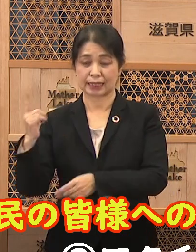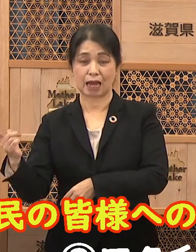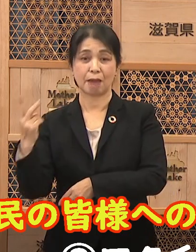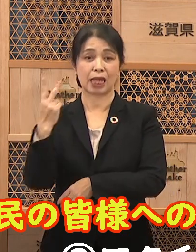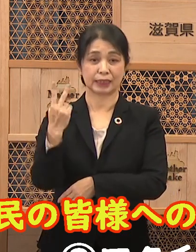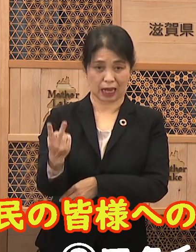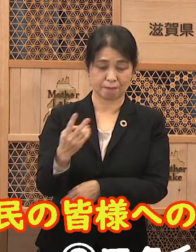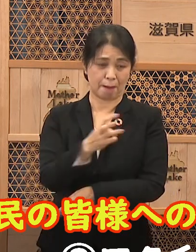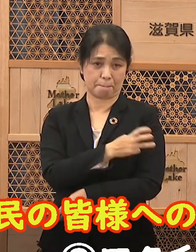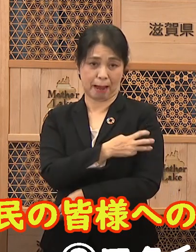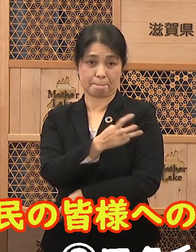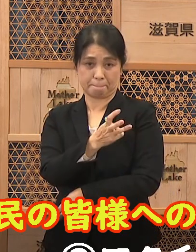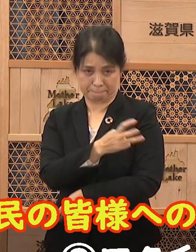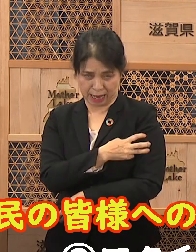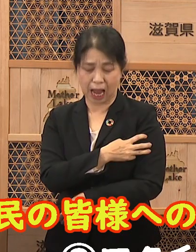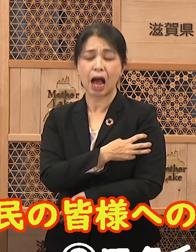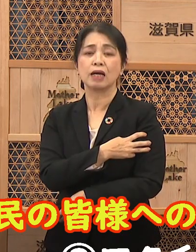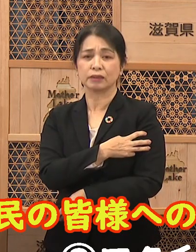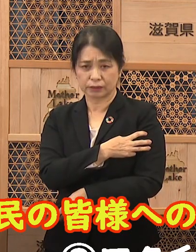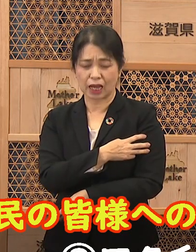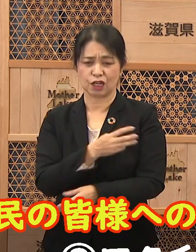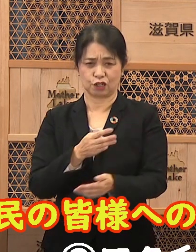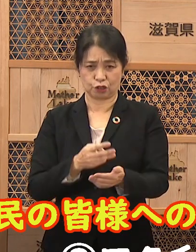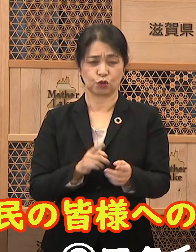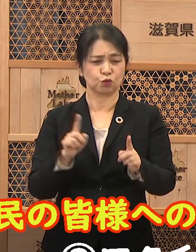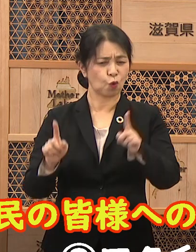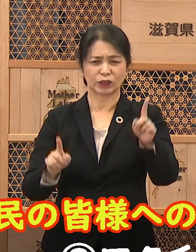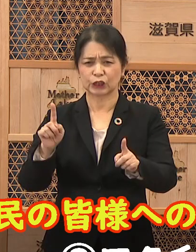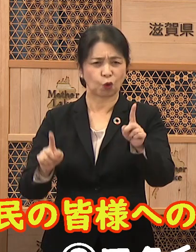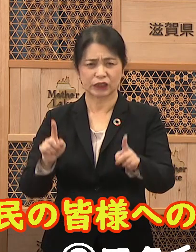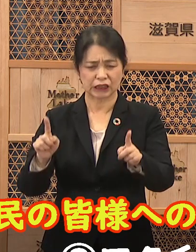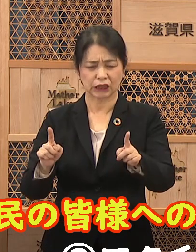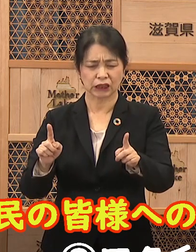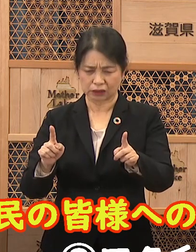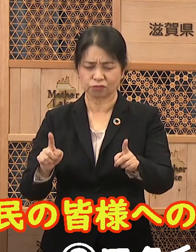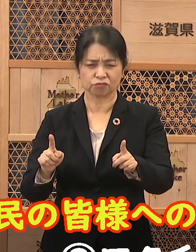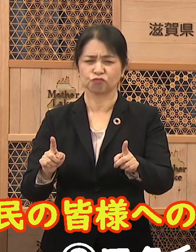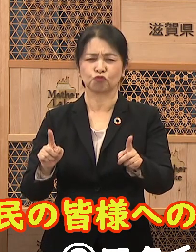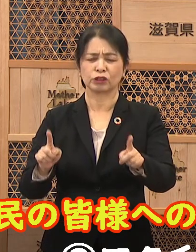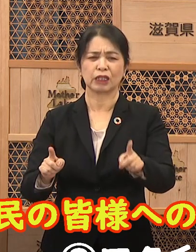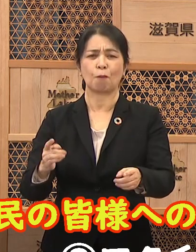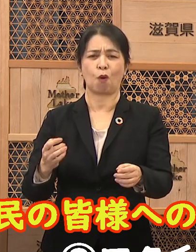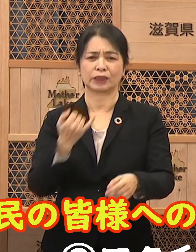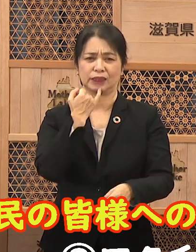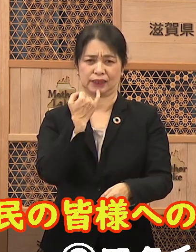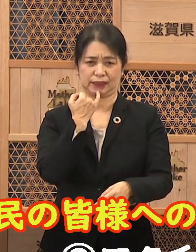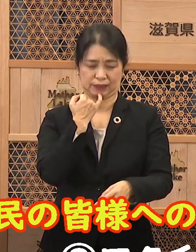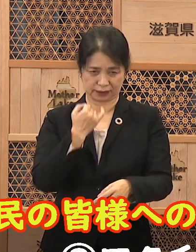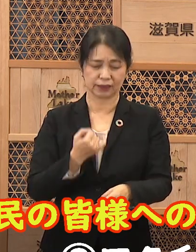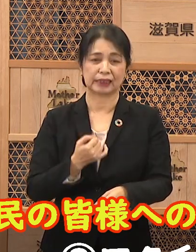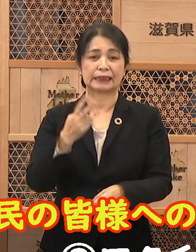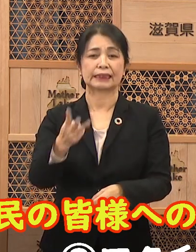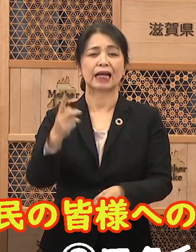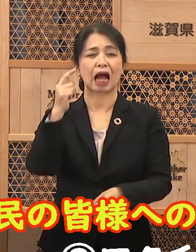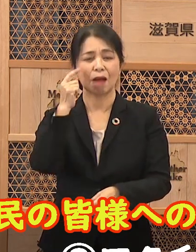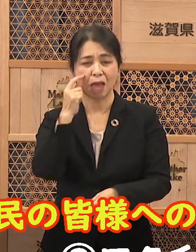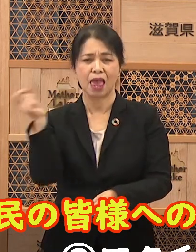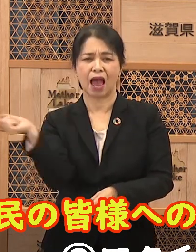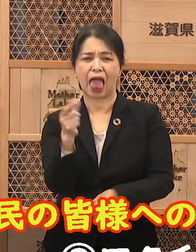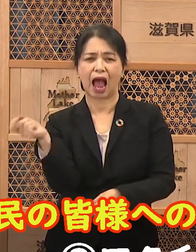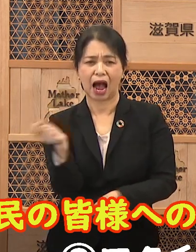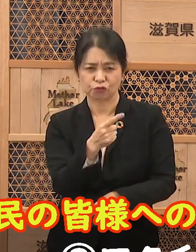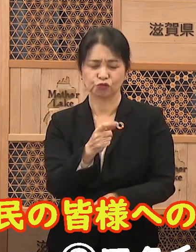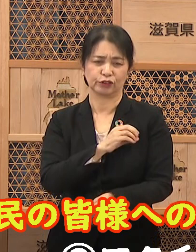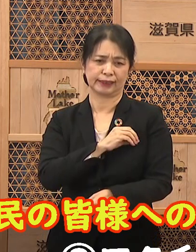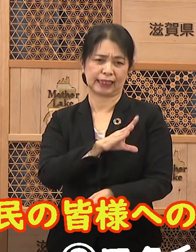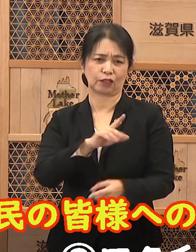っていただいたワクチン接種の種類にこだわらず、とらわれず、ぜひ3回目の接種を積極的に